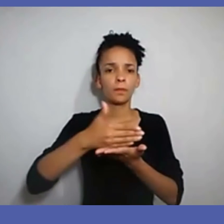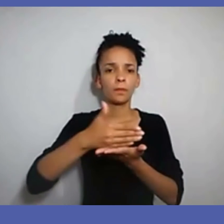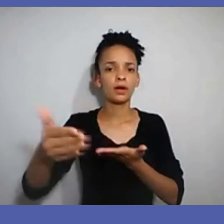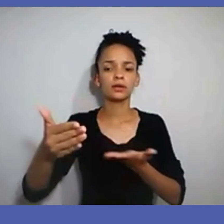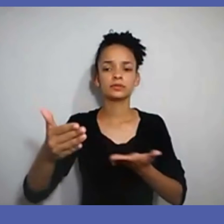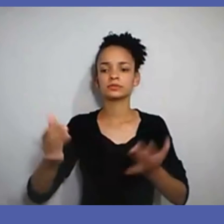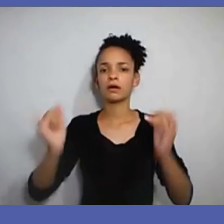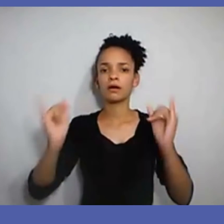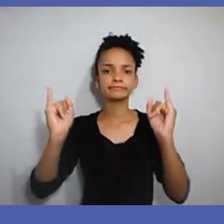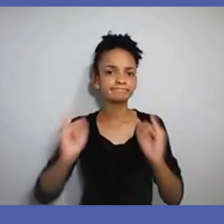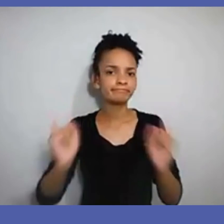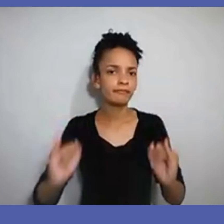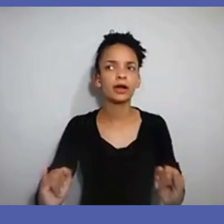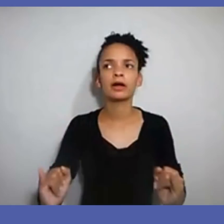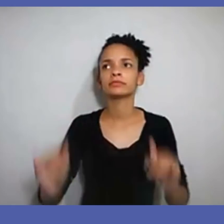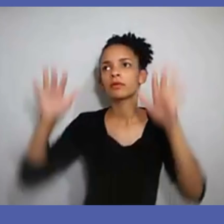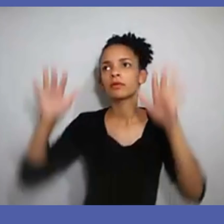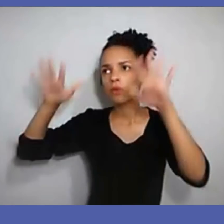estão entendendo?